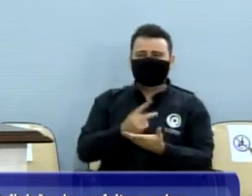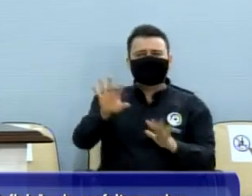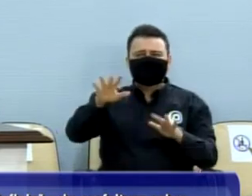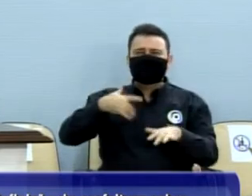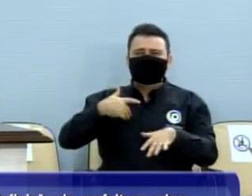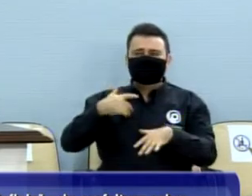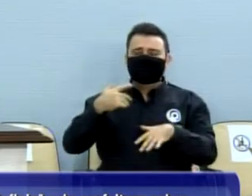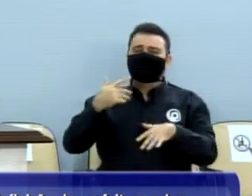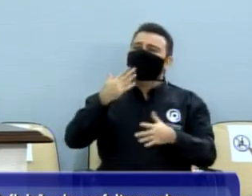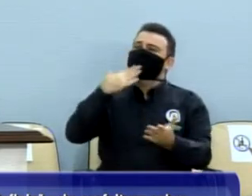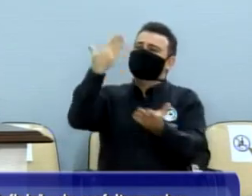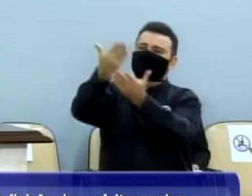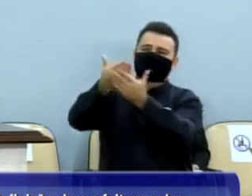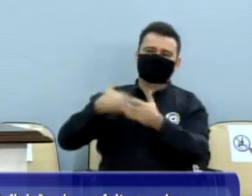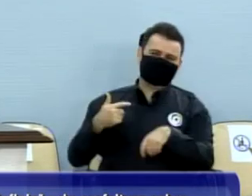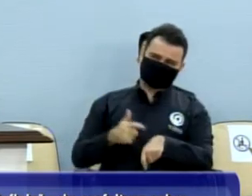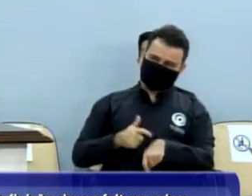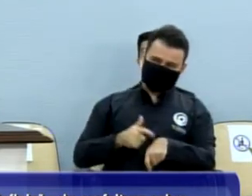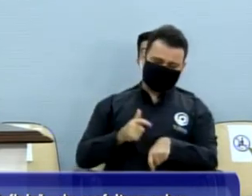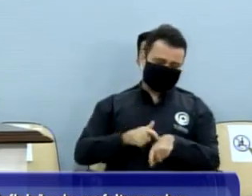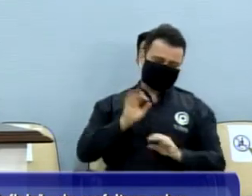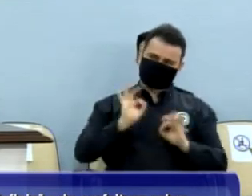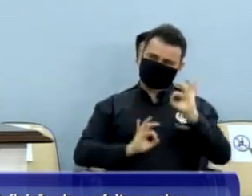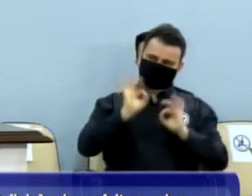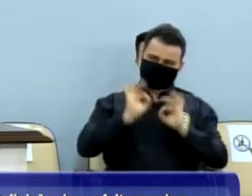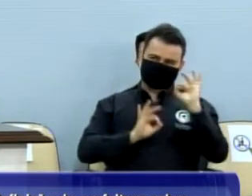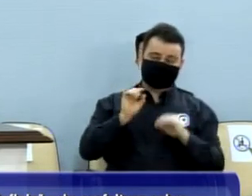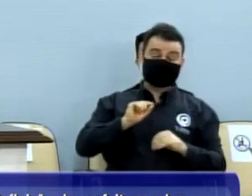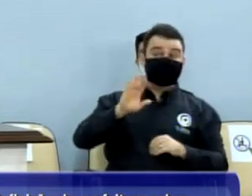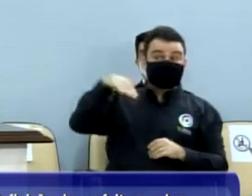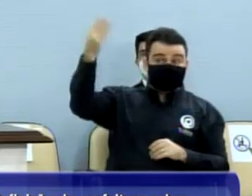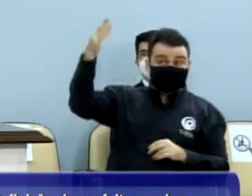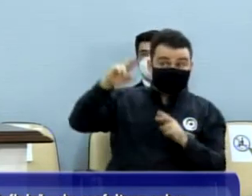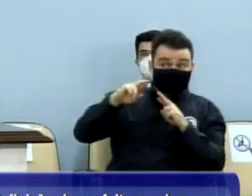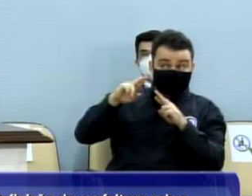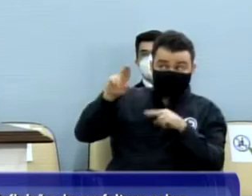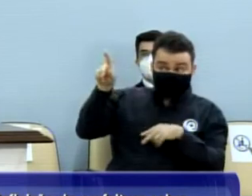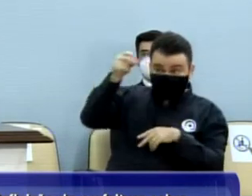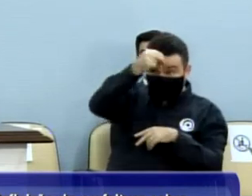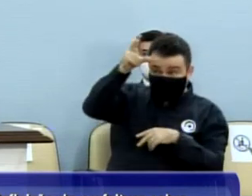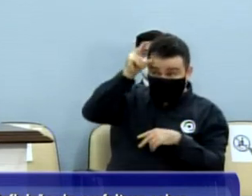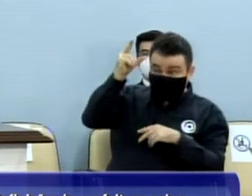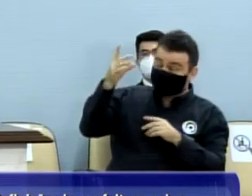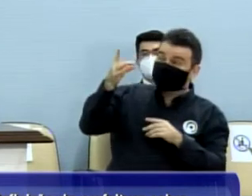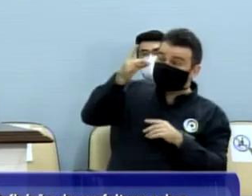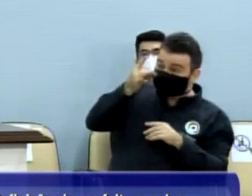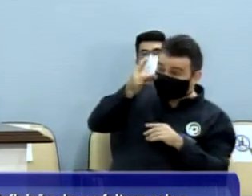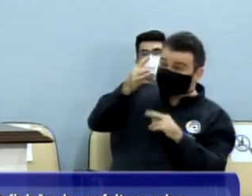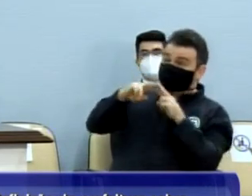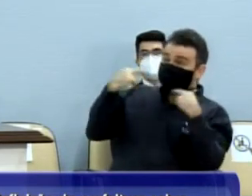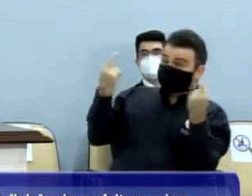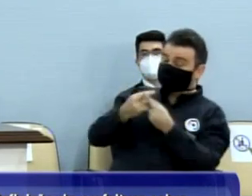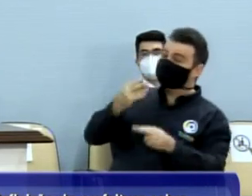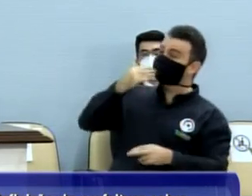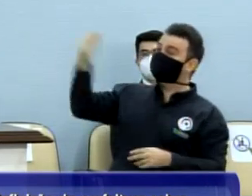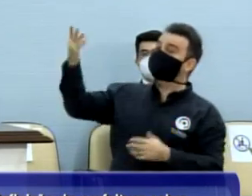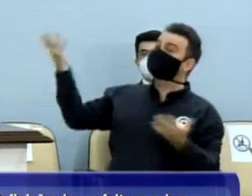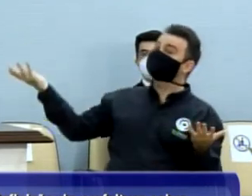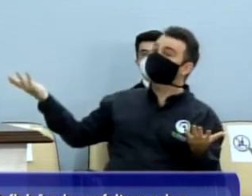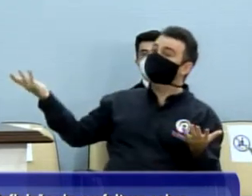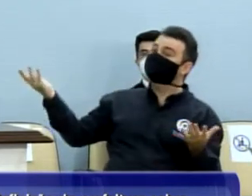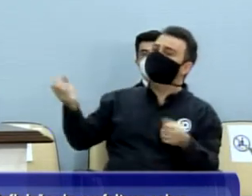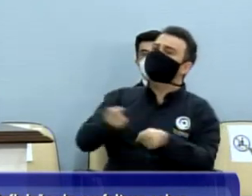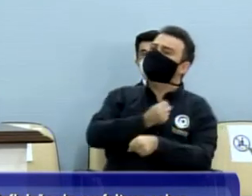fazer um requerimento aí, mas na reunião do prefeito eu já vou cobrar, porque o prefeito cobre a pessoa direto. Fizeram um asfalto,